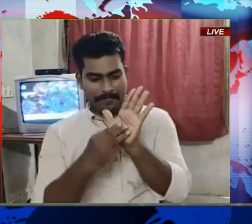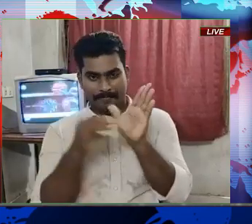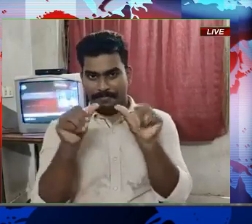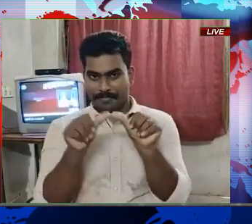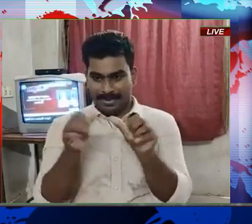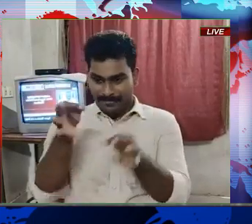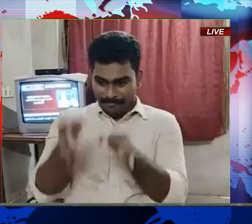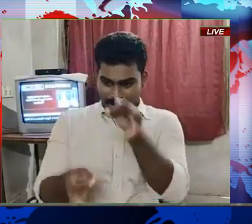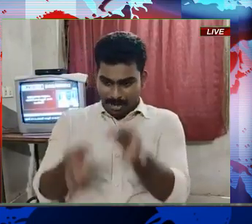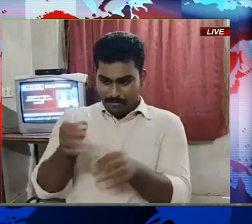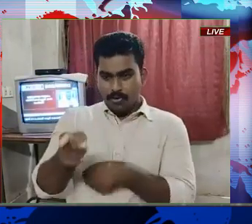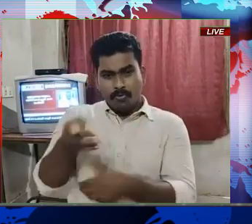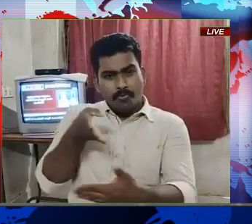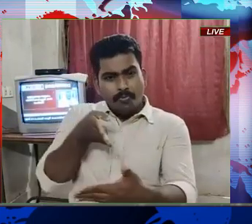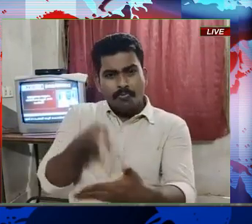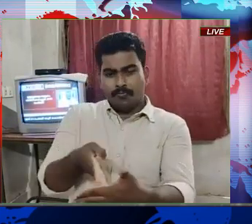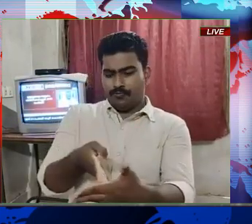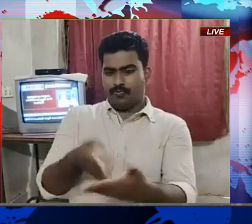അത്